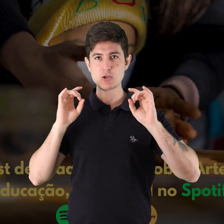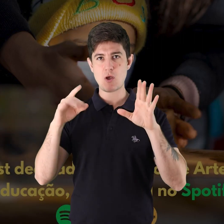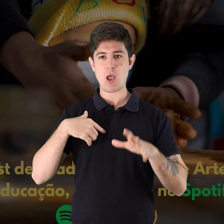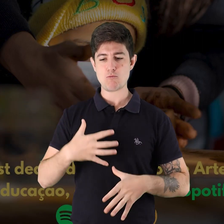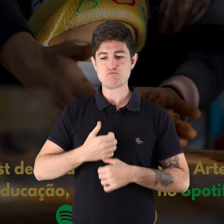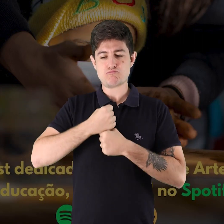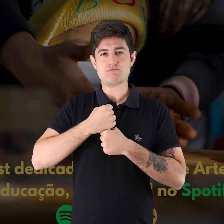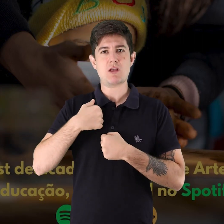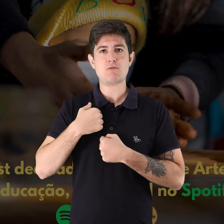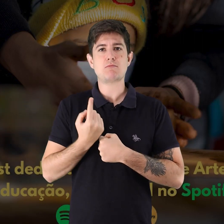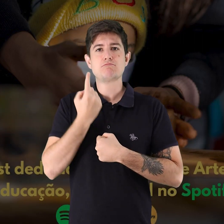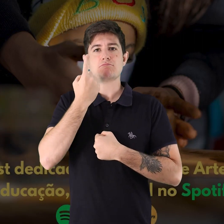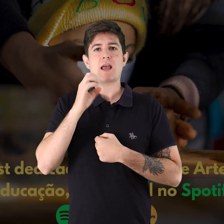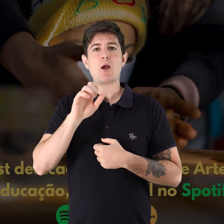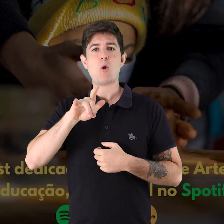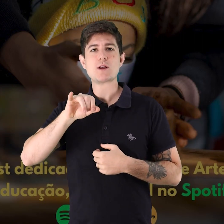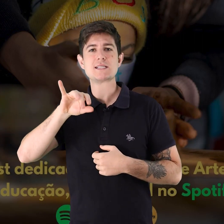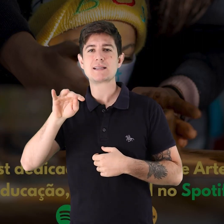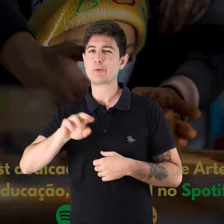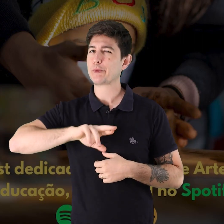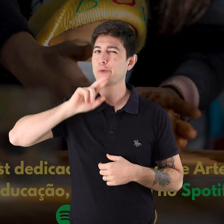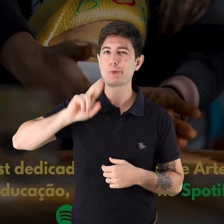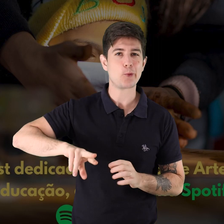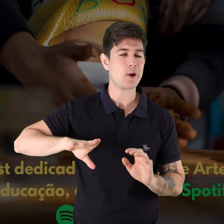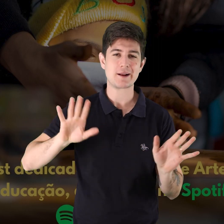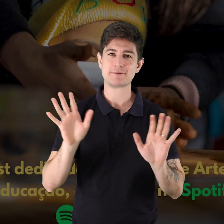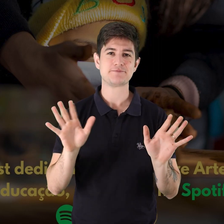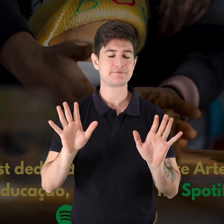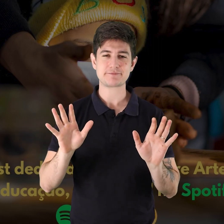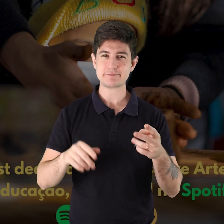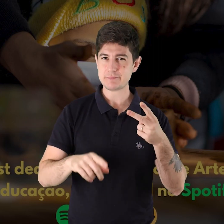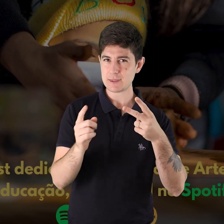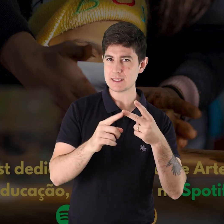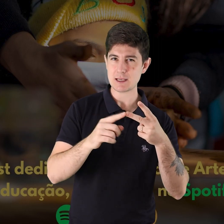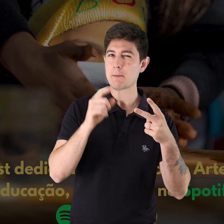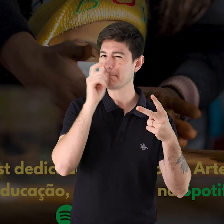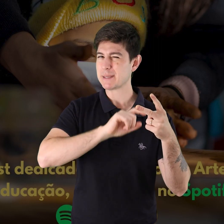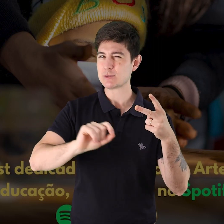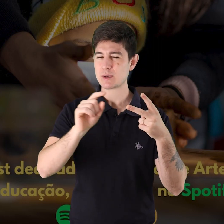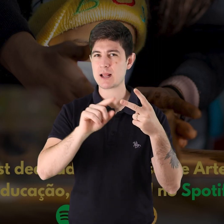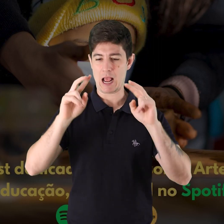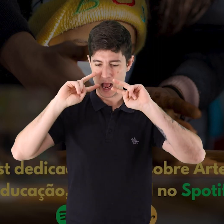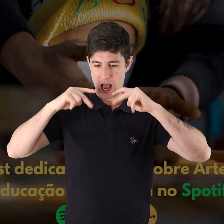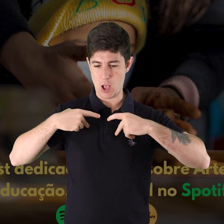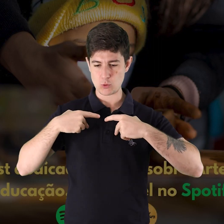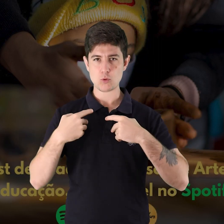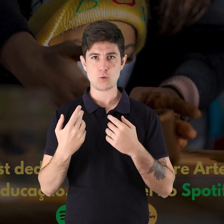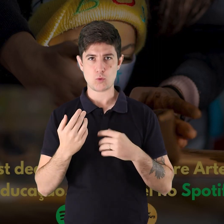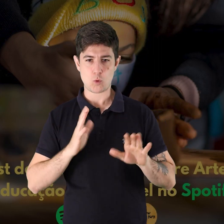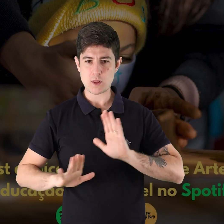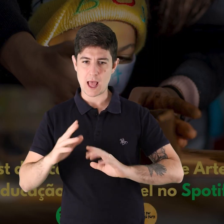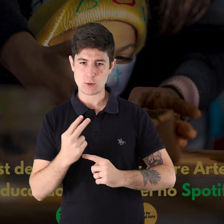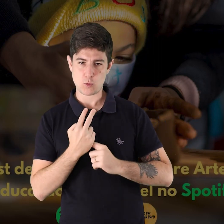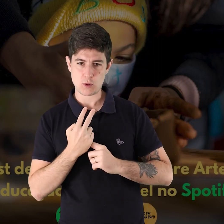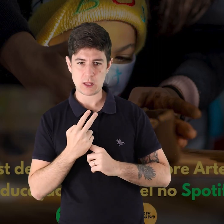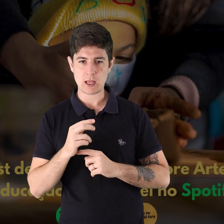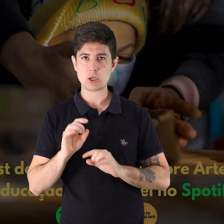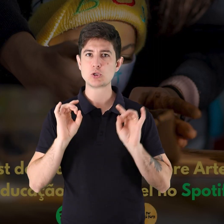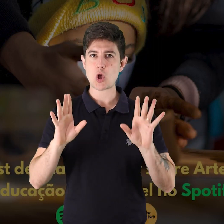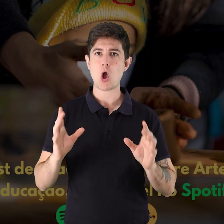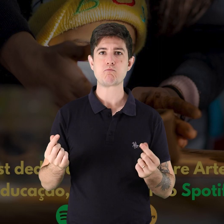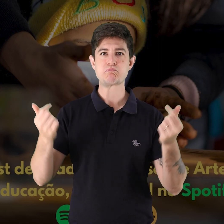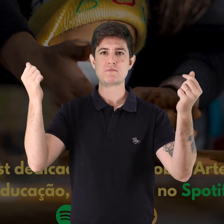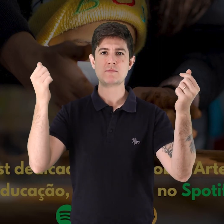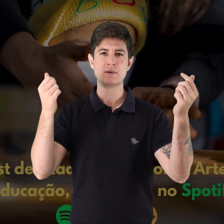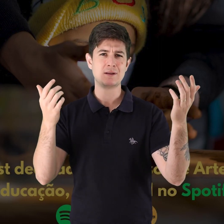um tabu, isso é um mito, né? Vamos falar assim. O segundo ponto, autocuidado é para quem tem dinheiro. Autocuidado